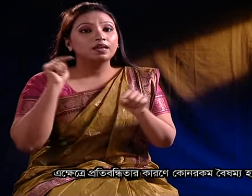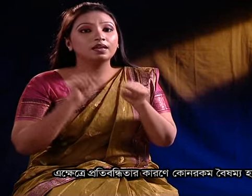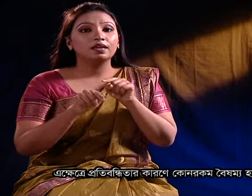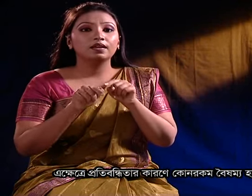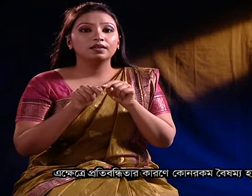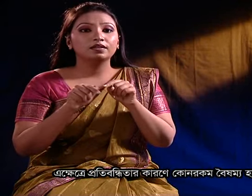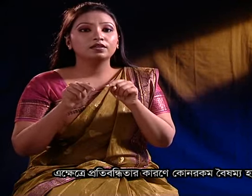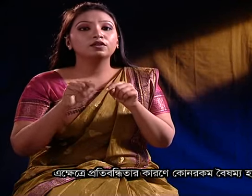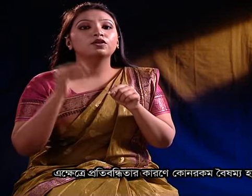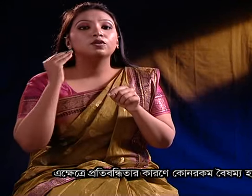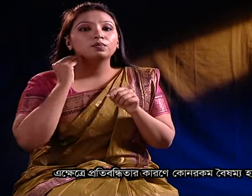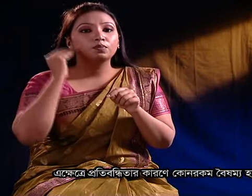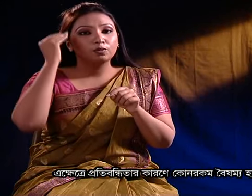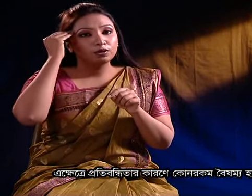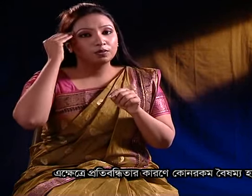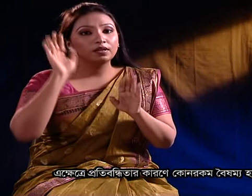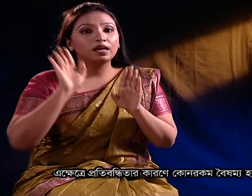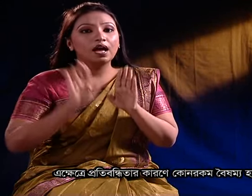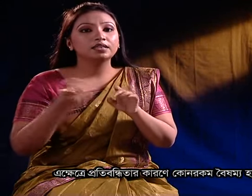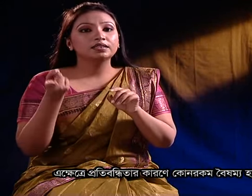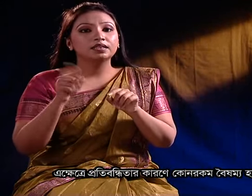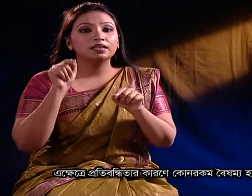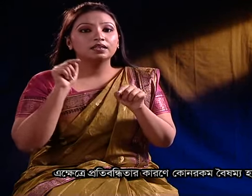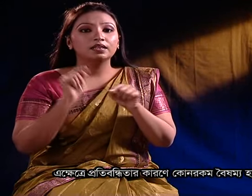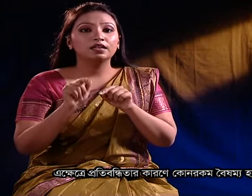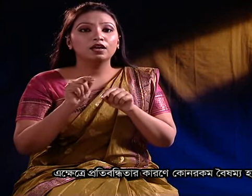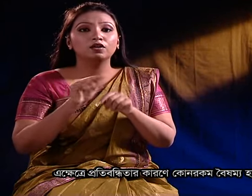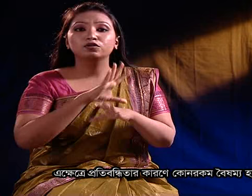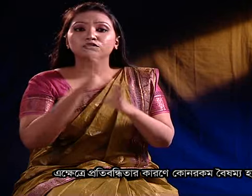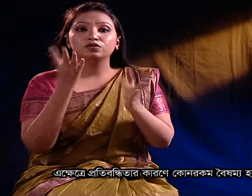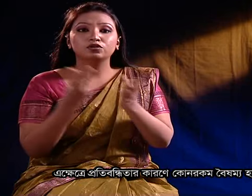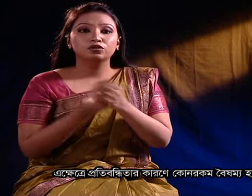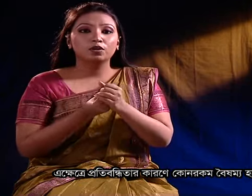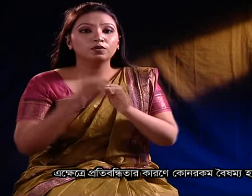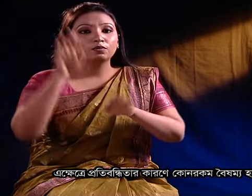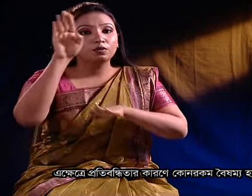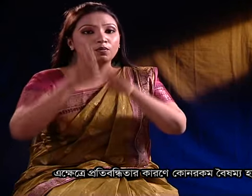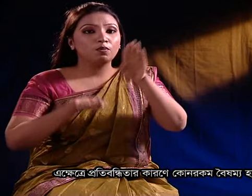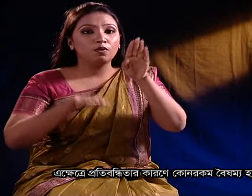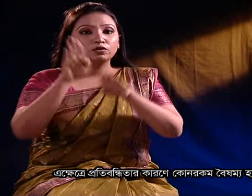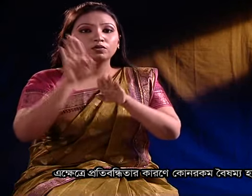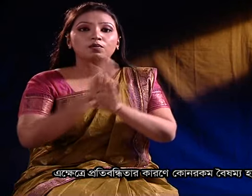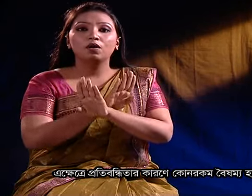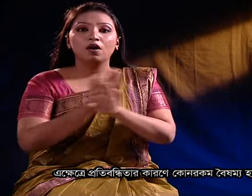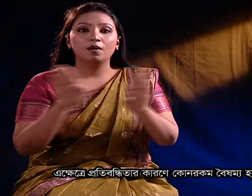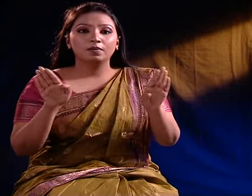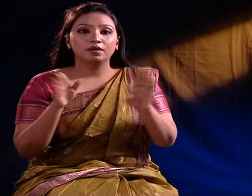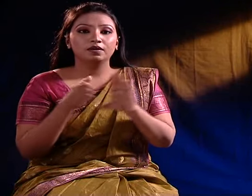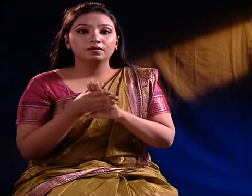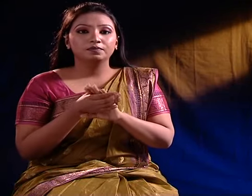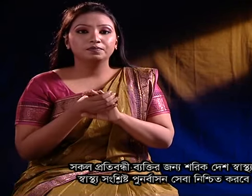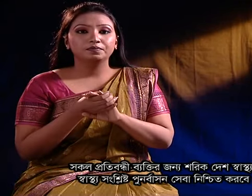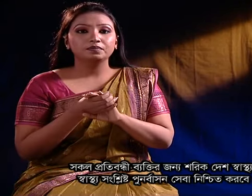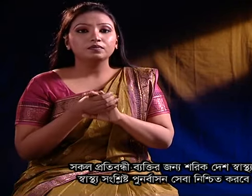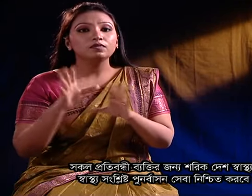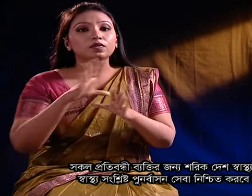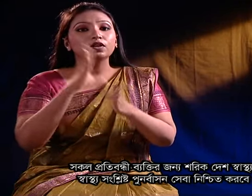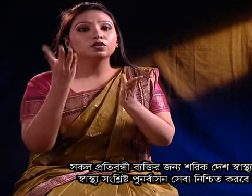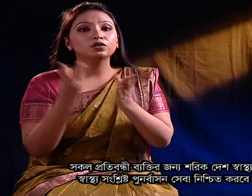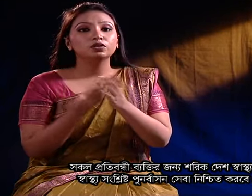এক্ষেত্রে প্রতিবন্ধিতার কারণে কোনো রকম বৈষম্য হবে না। সকল